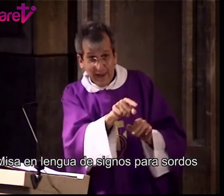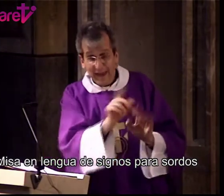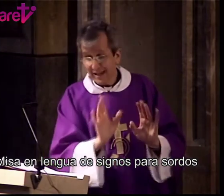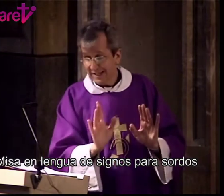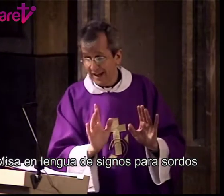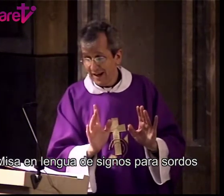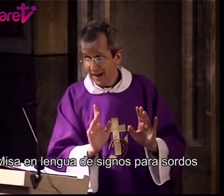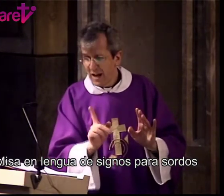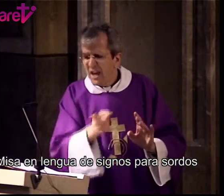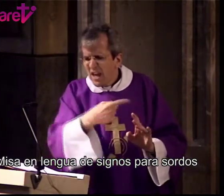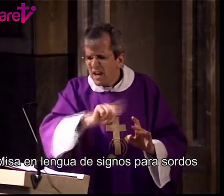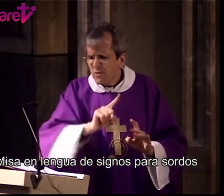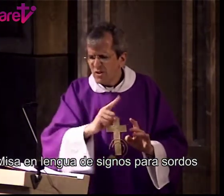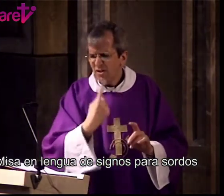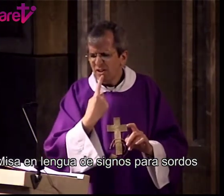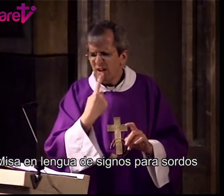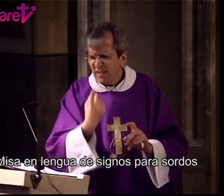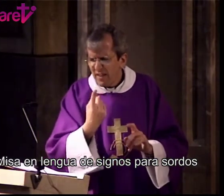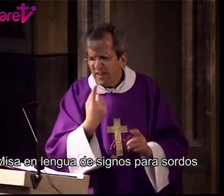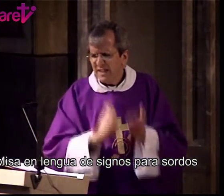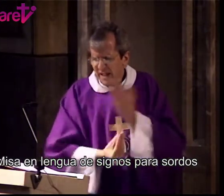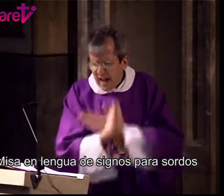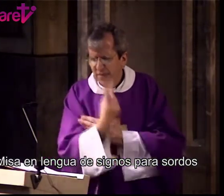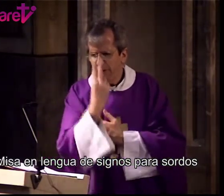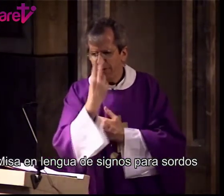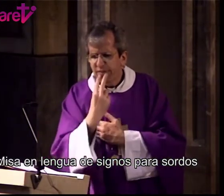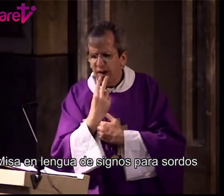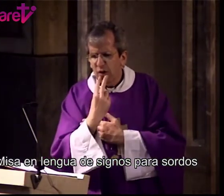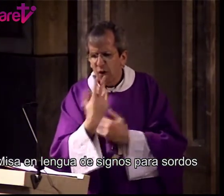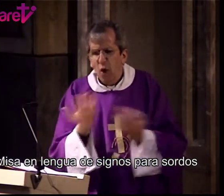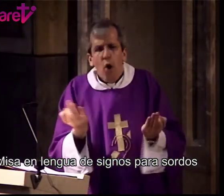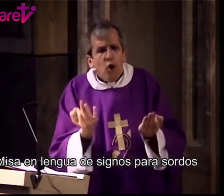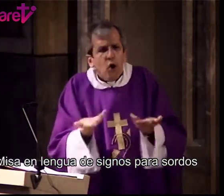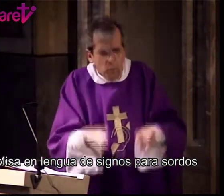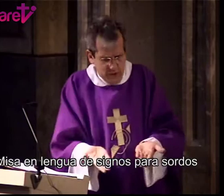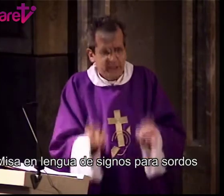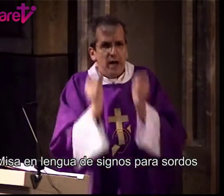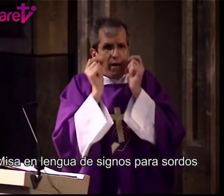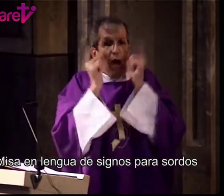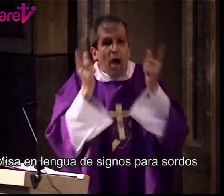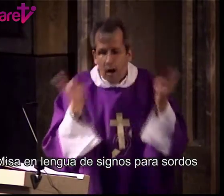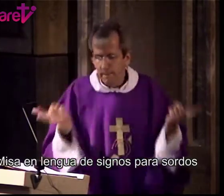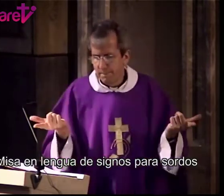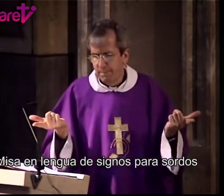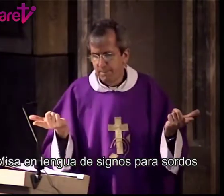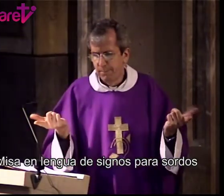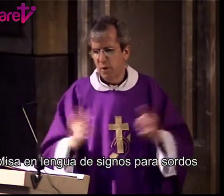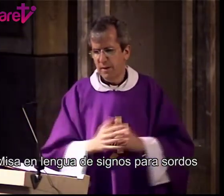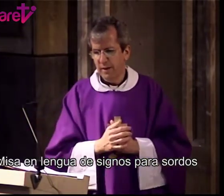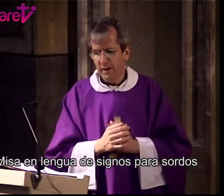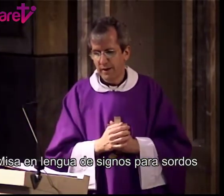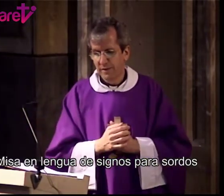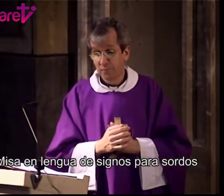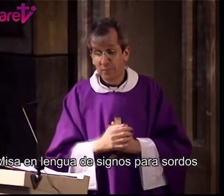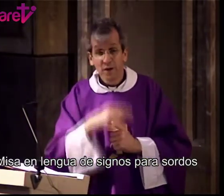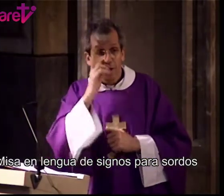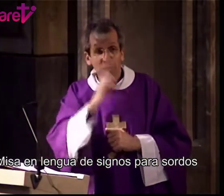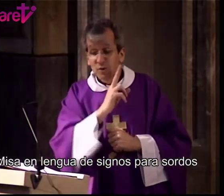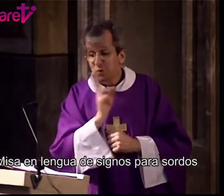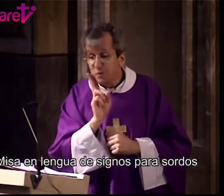es él, y vosotros decís que nació ciego. ¿Cómo es que ahora puede ver? Sus